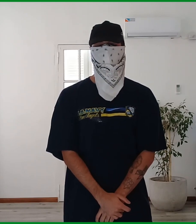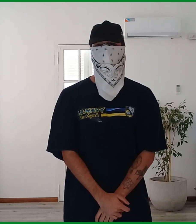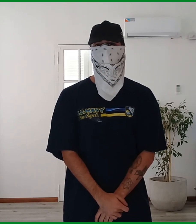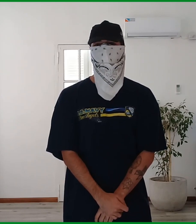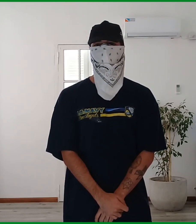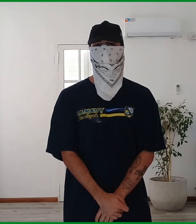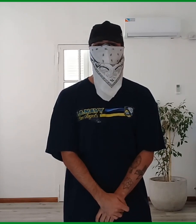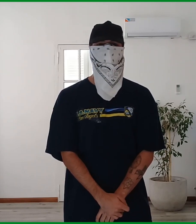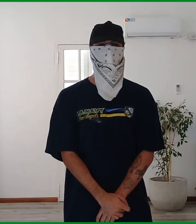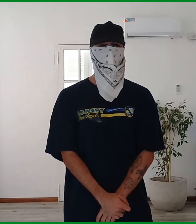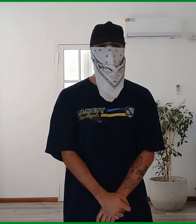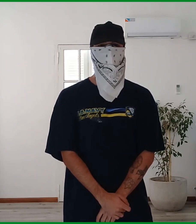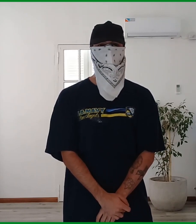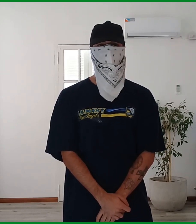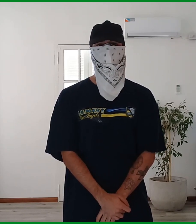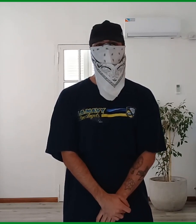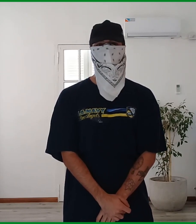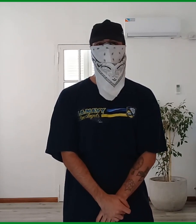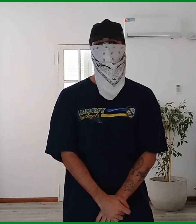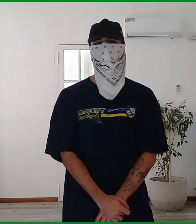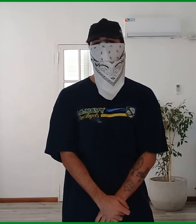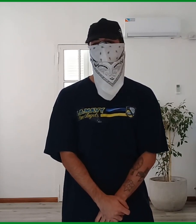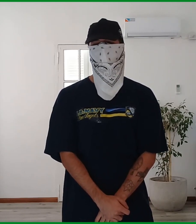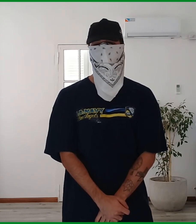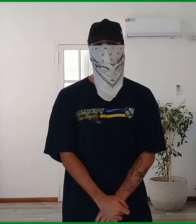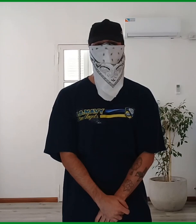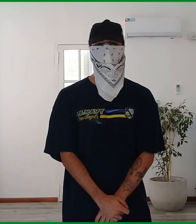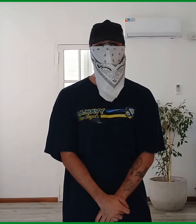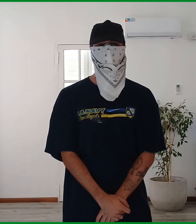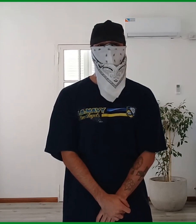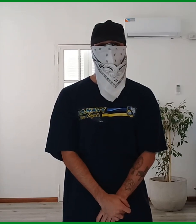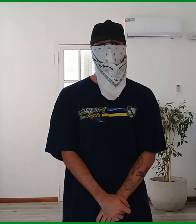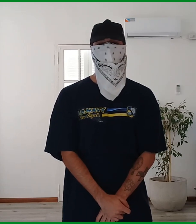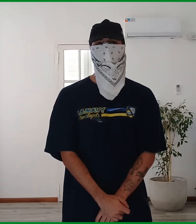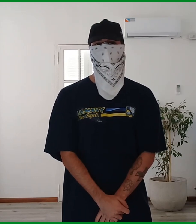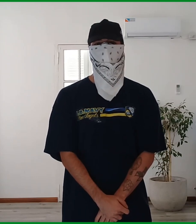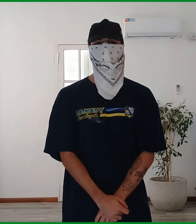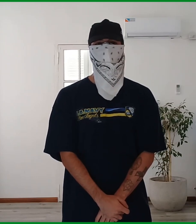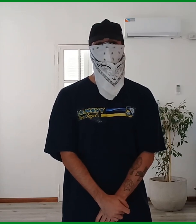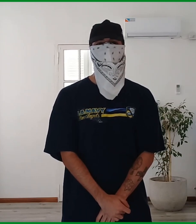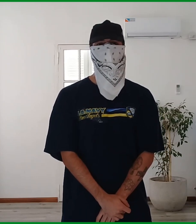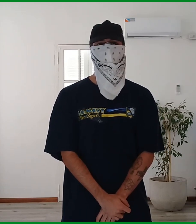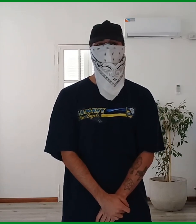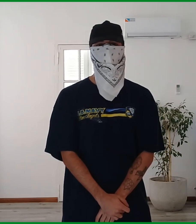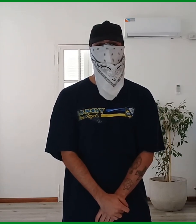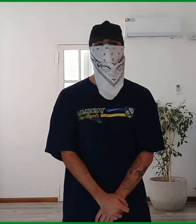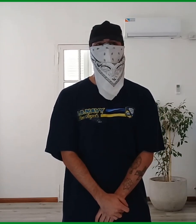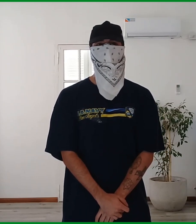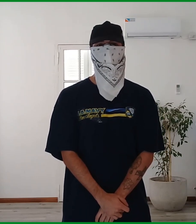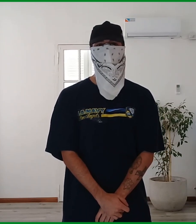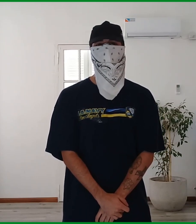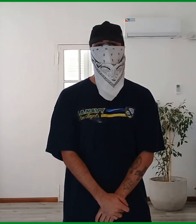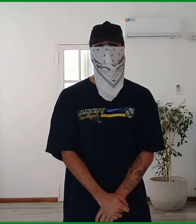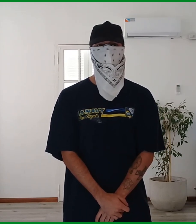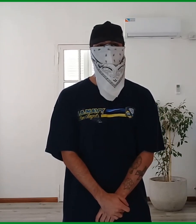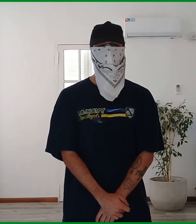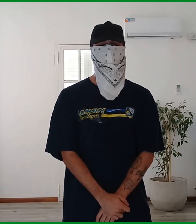son esas firmas, esos garabatos que a muchos no le agradan, pero también hay muchos que lo ven como arte, aprecian